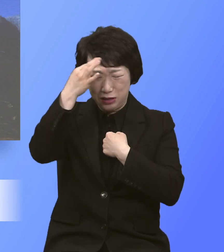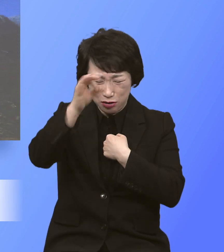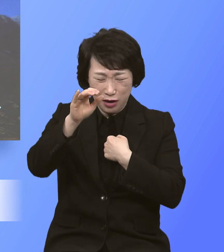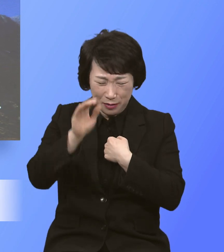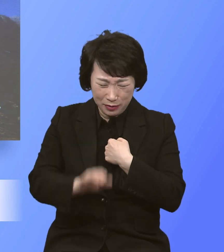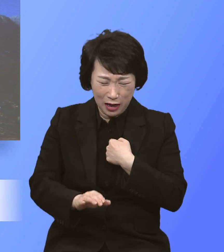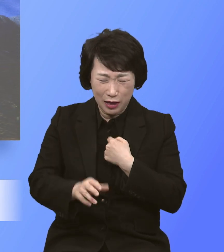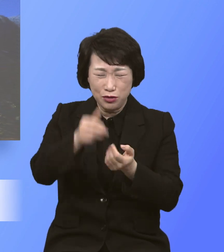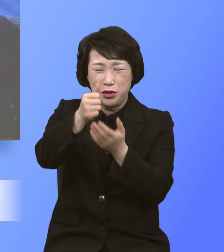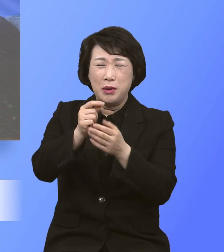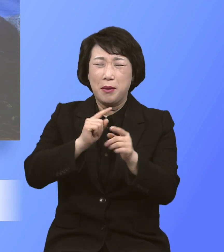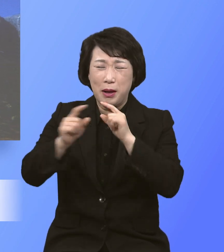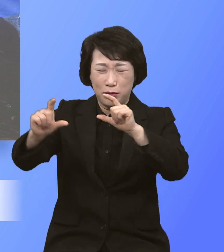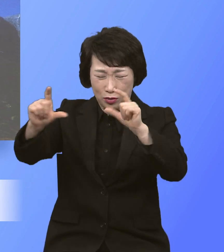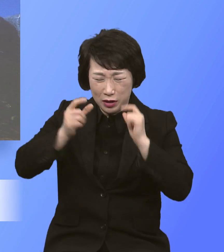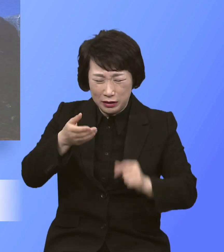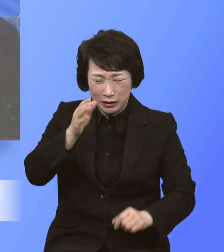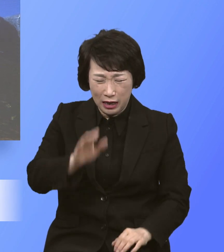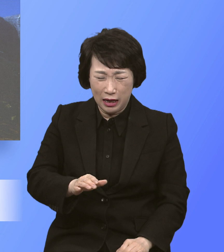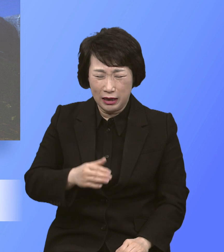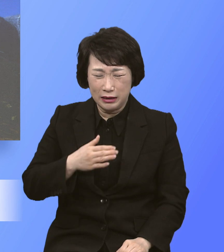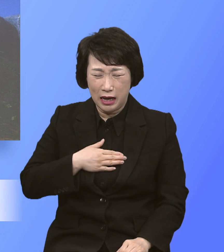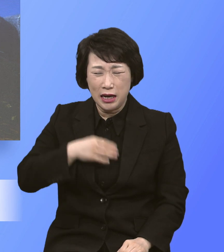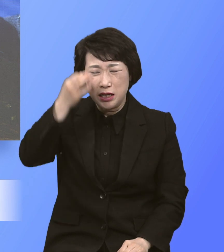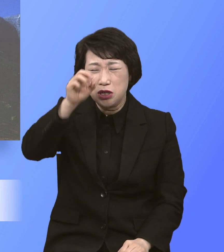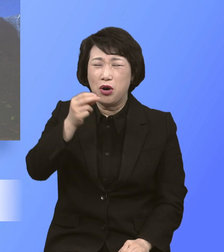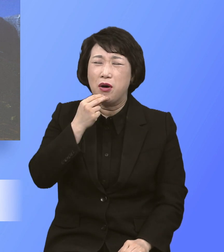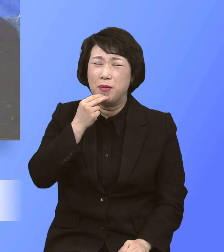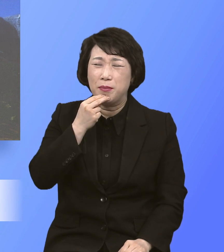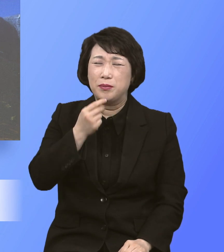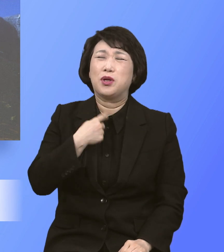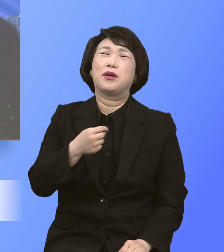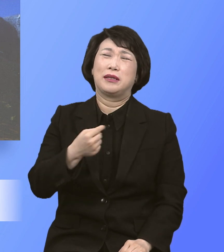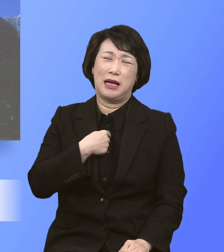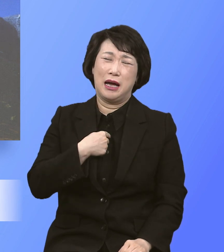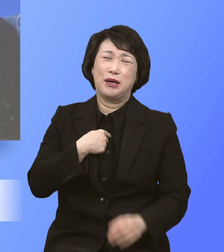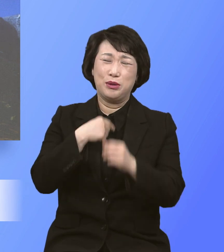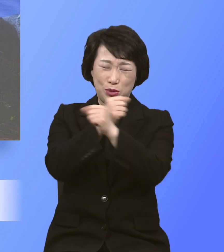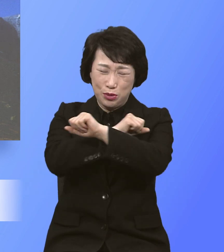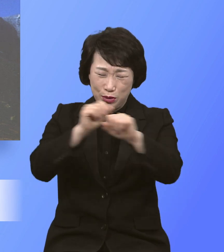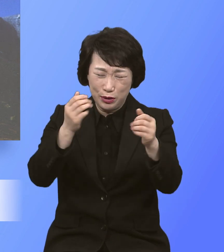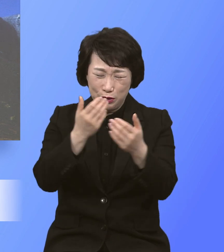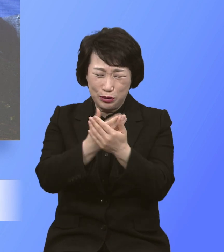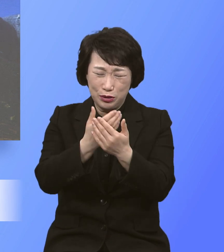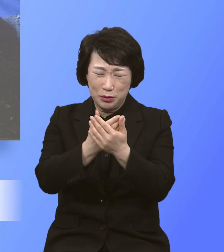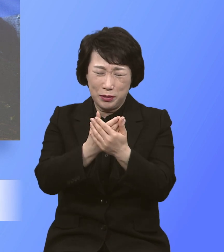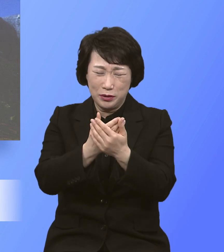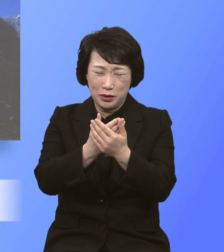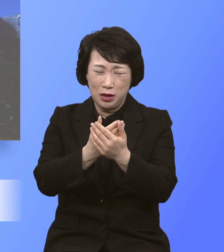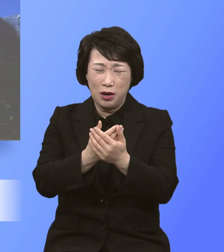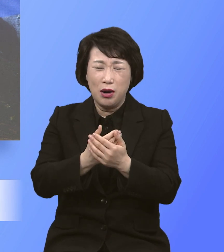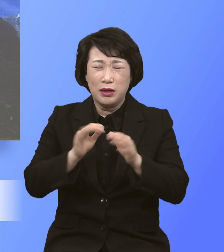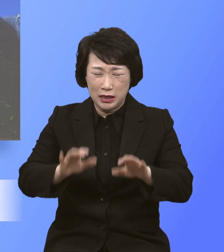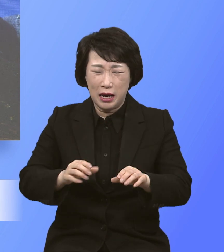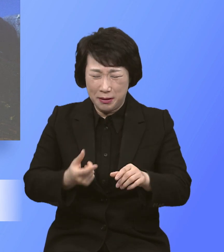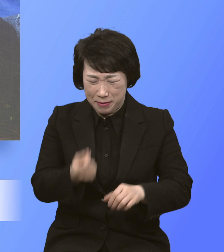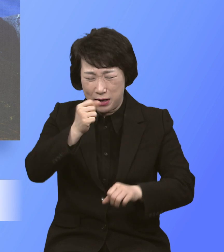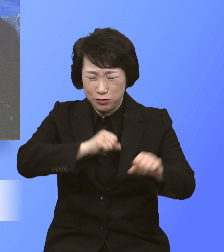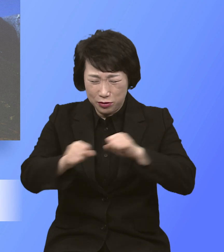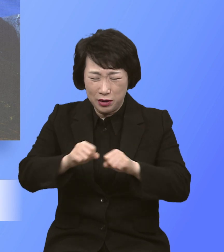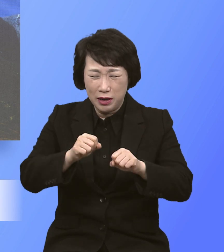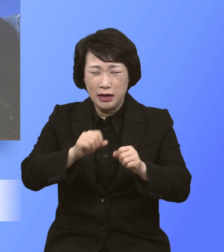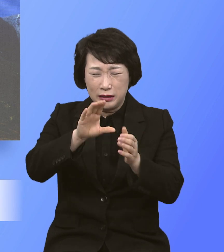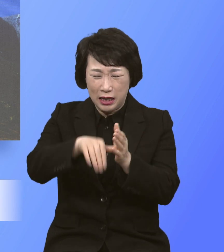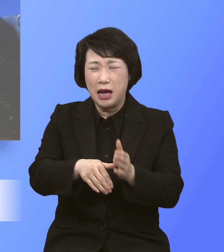주여, 그토록 말씀하셨건만 인정하지 않았음을 용서하옵소서. 움직이고 행동할